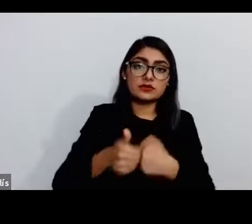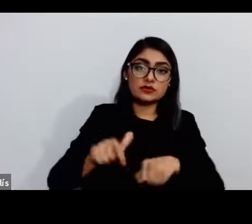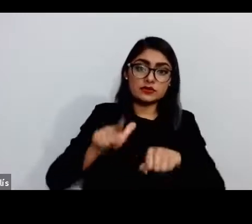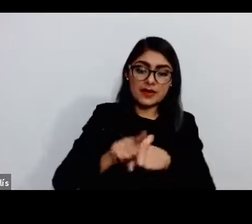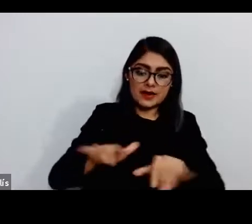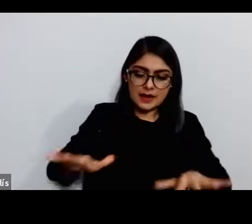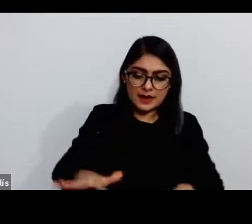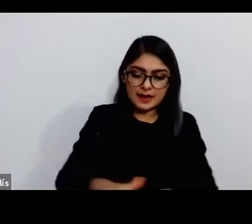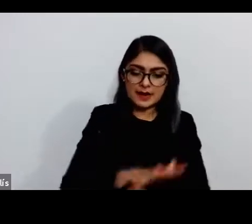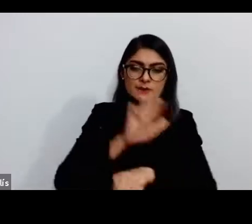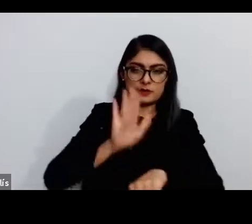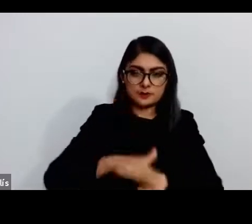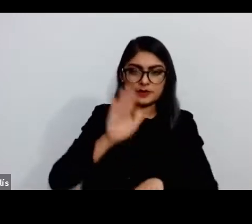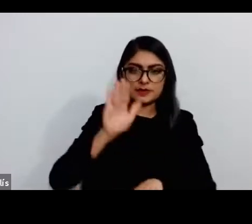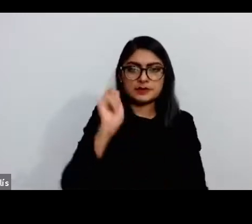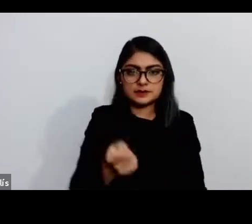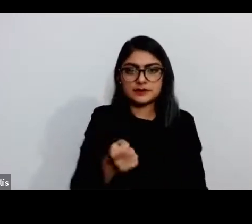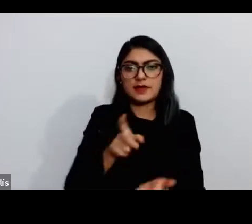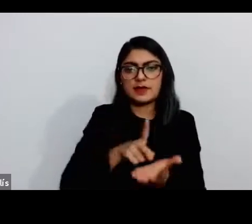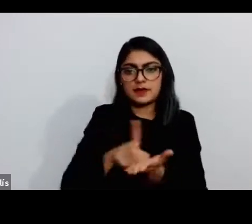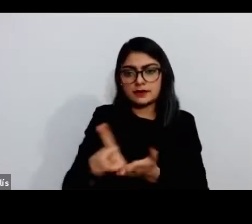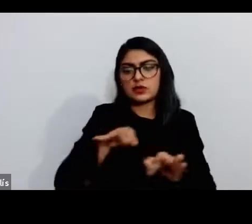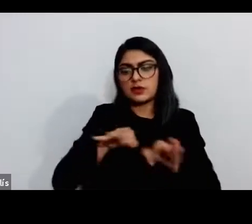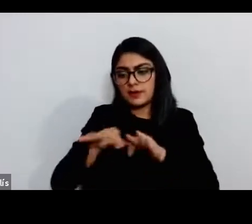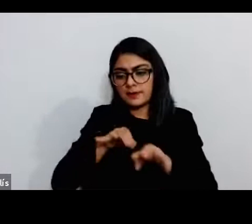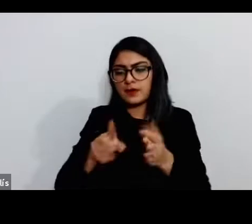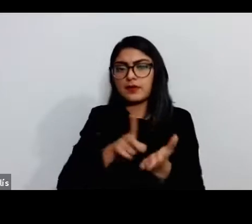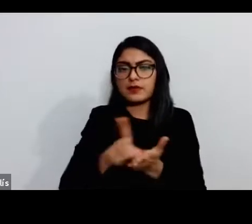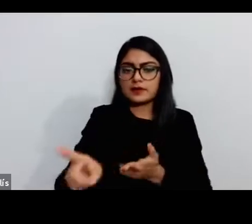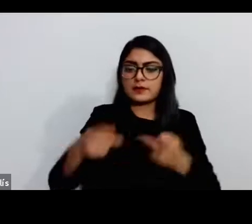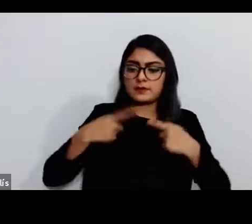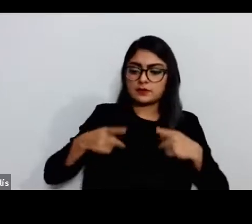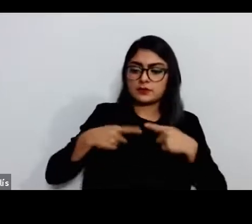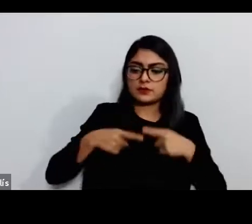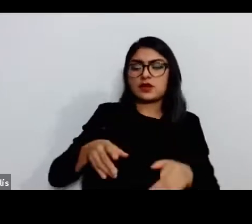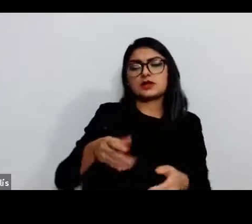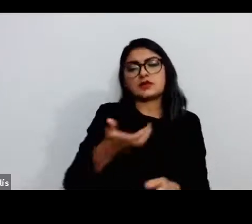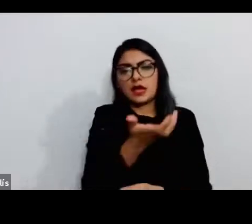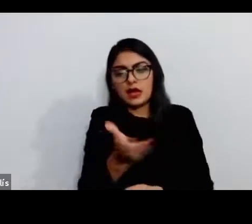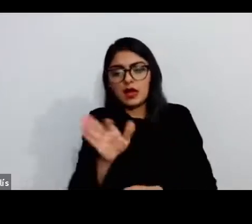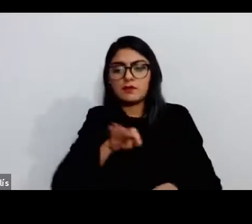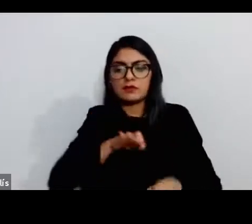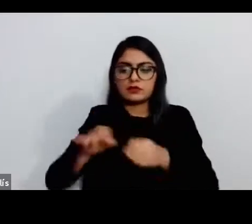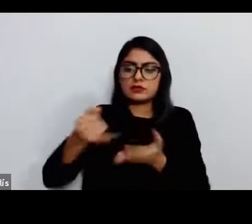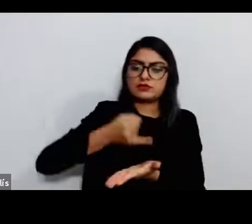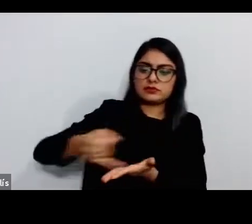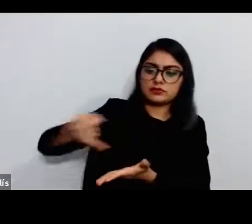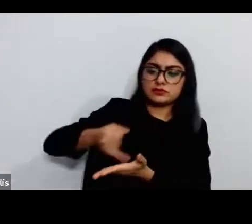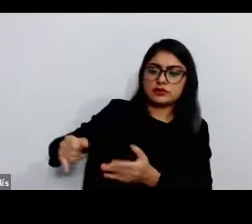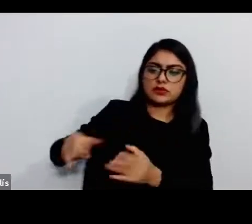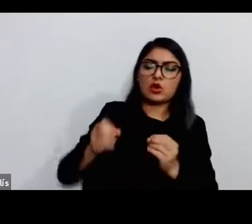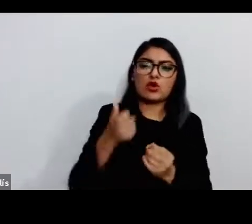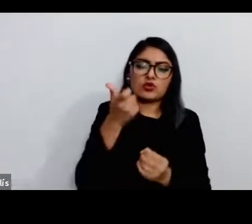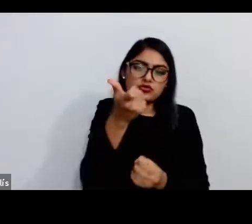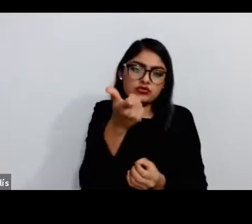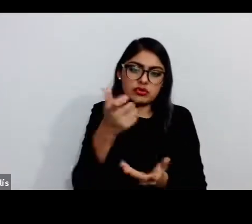trabajo, el derecho de los campesinos a las tierras, a la distribución de la riqueza, etc. Y